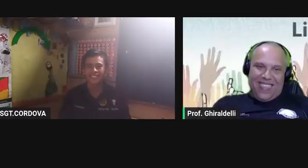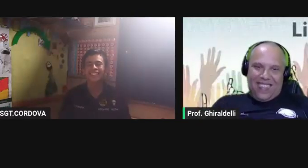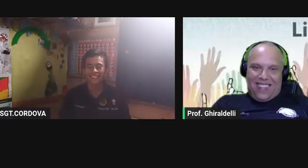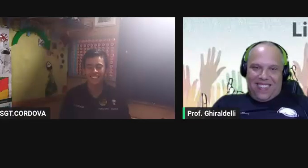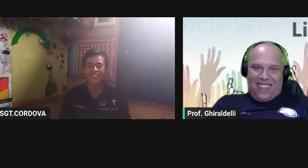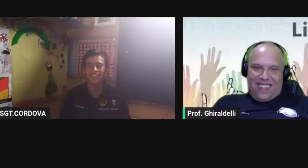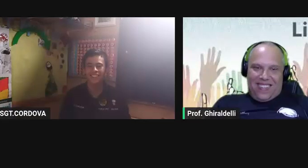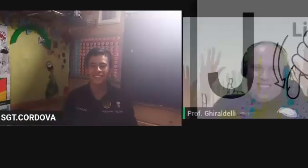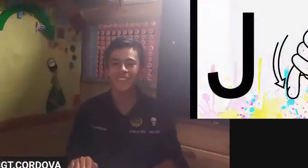Exatamente.